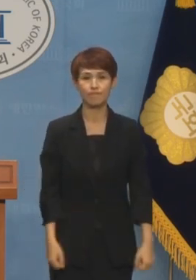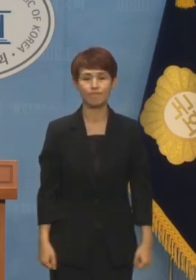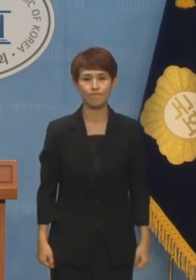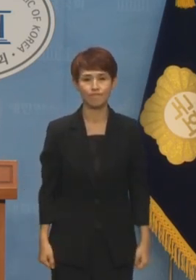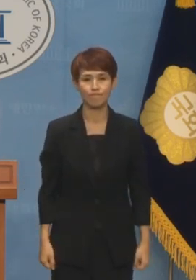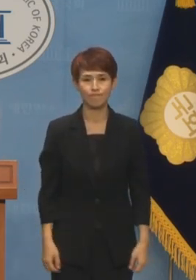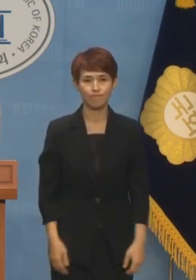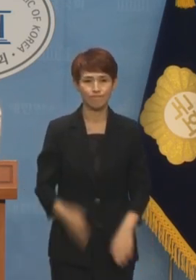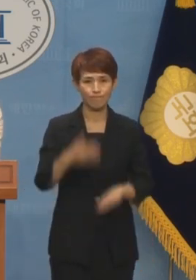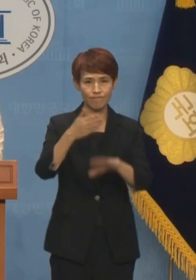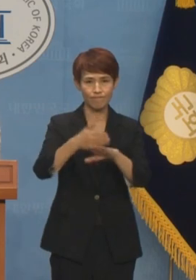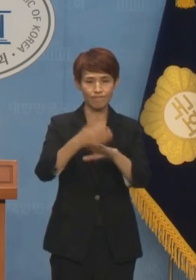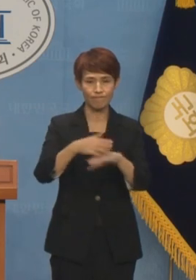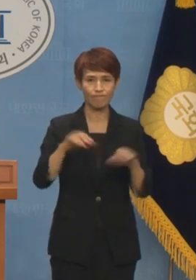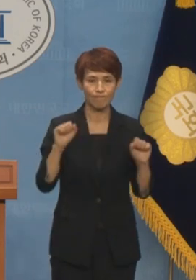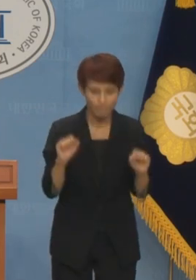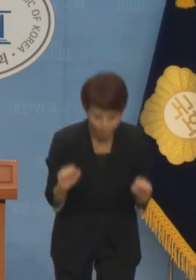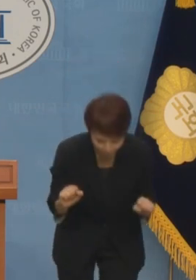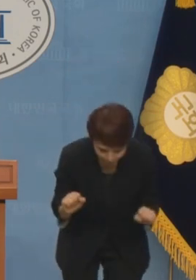마치겠습니다. 고맙습니다.